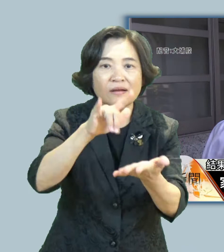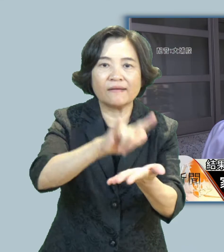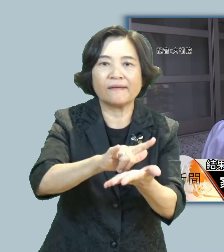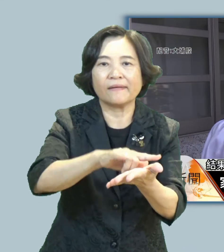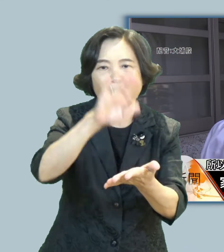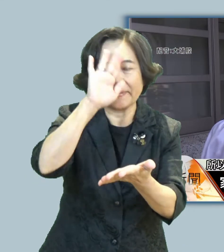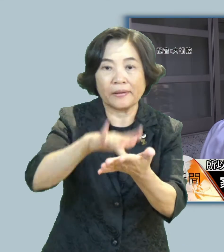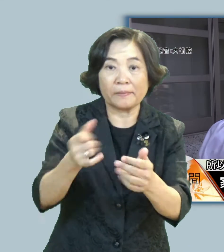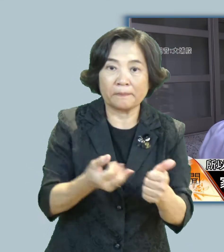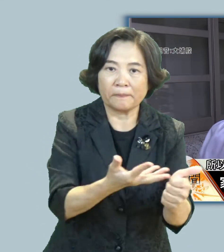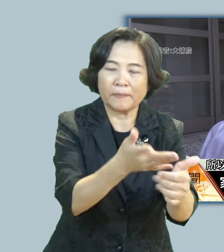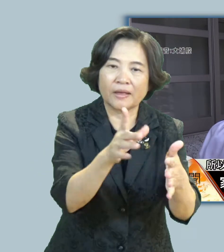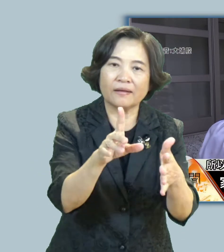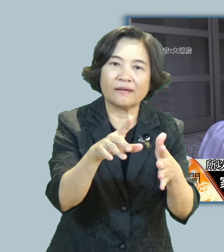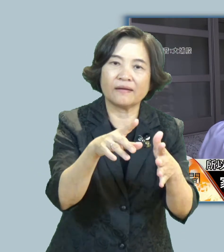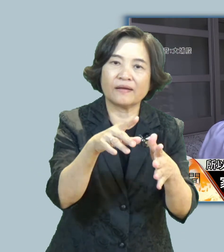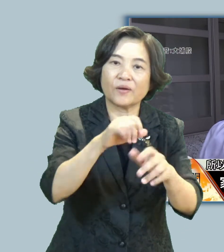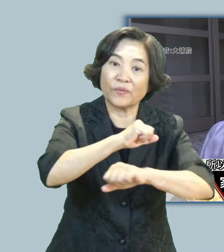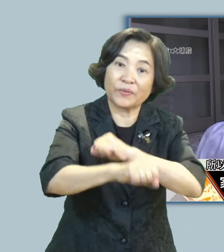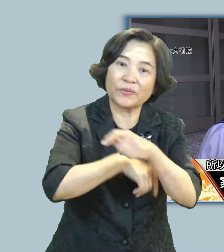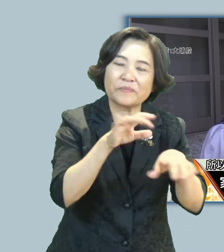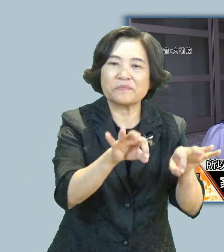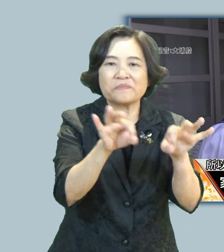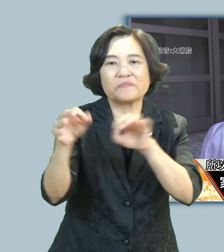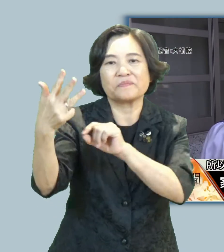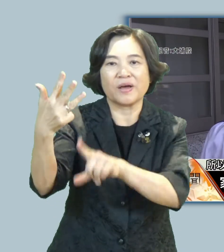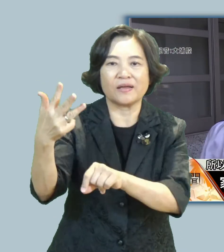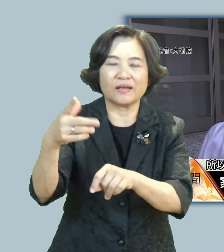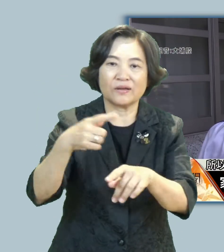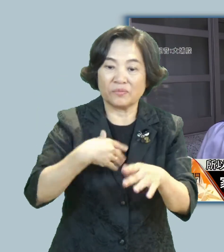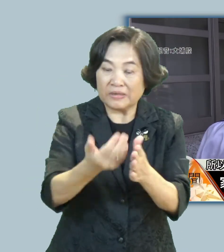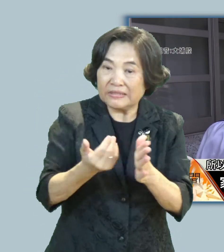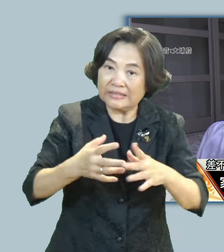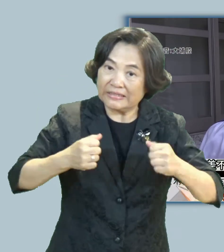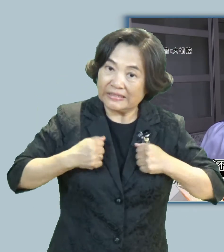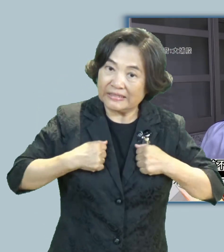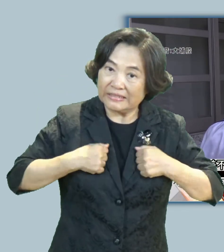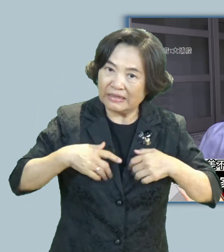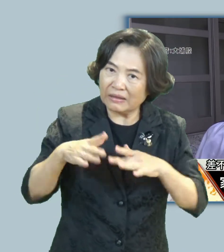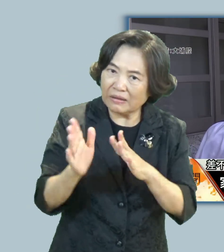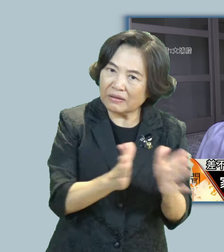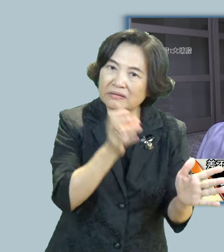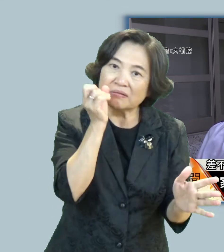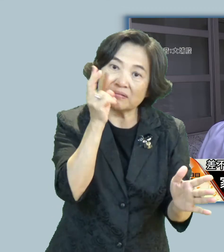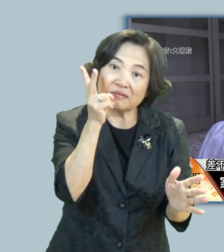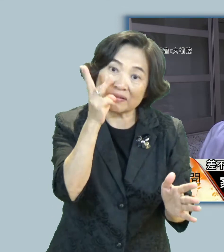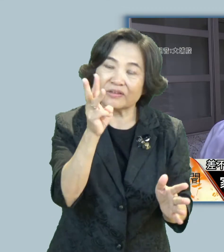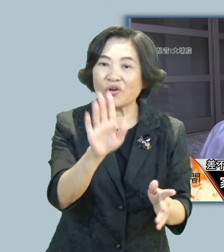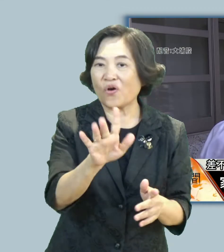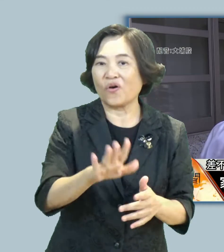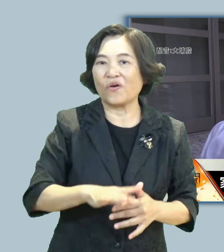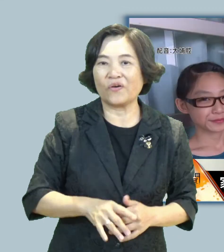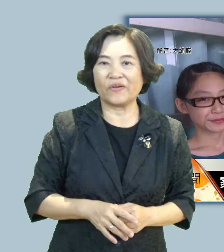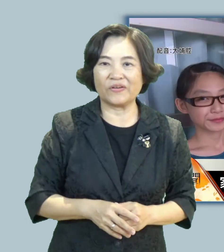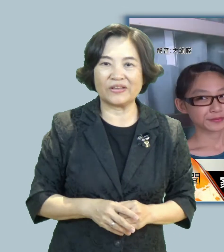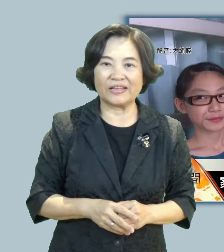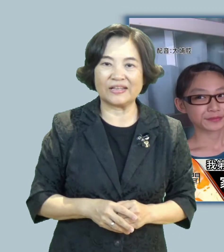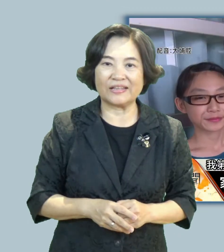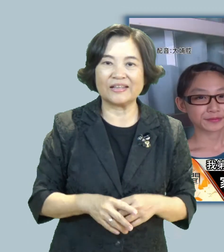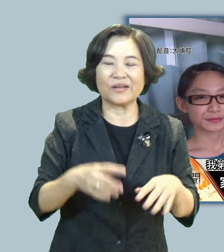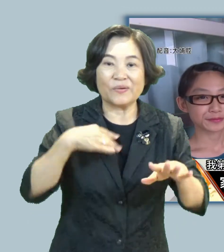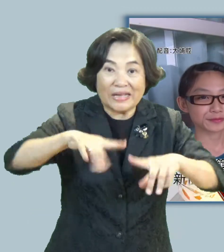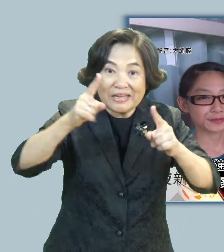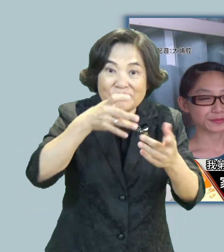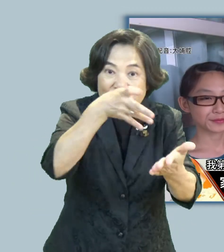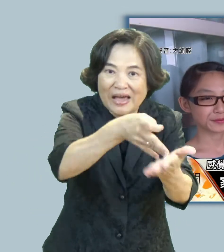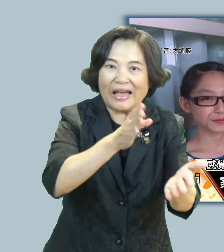关系，啊，所以都多了半月份，啊，所以俺安尼陆陆续续都差不多准备两三个月了呢。 啊，第一摆参